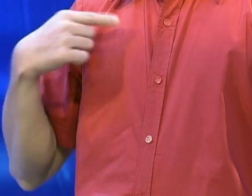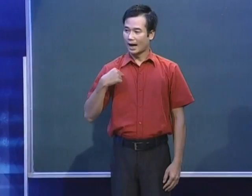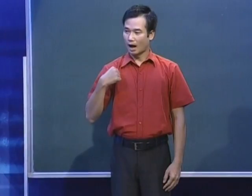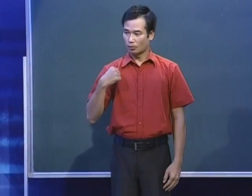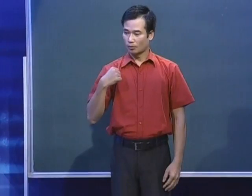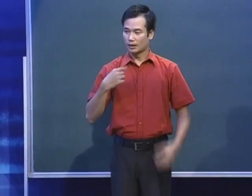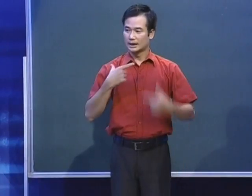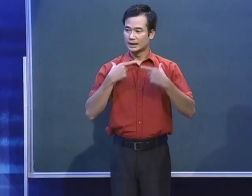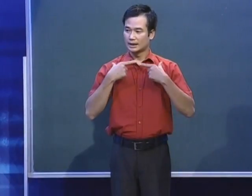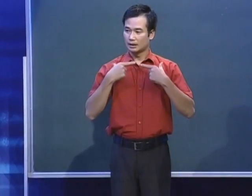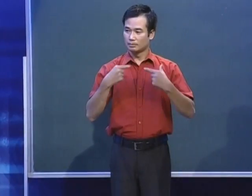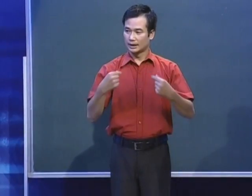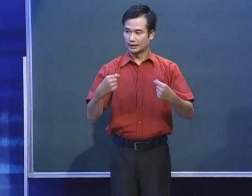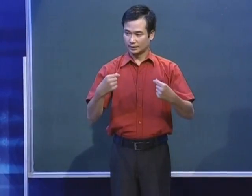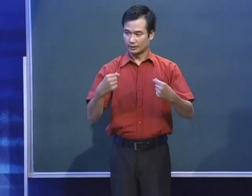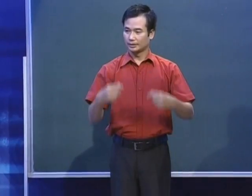dưới, chạm ngón cái và ngón trỏ vào nhau.